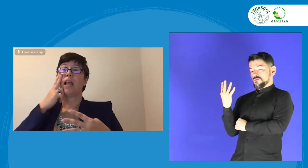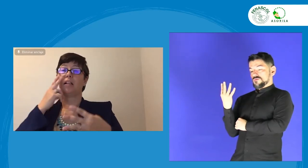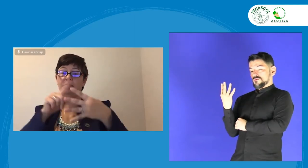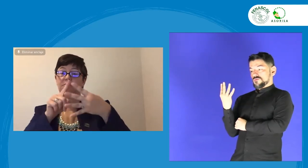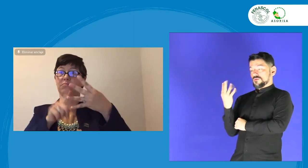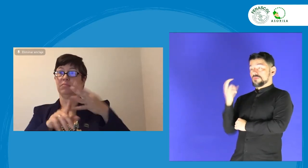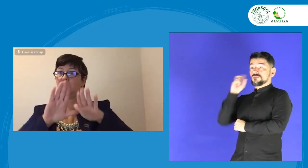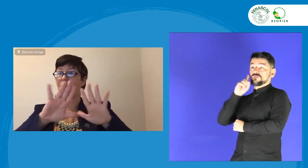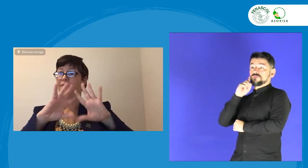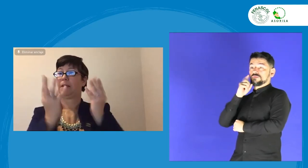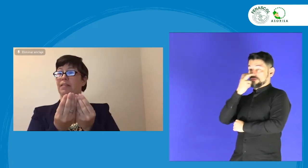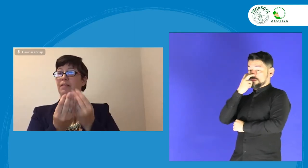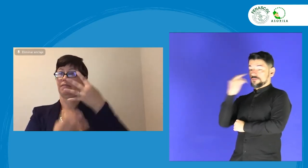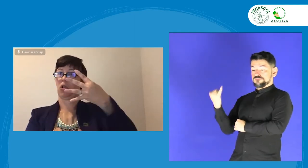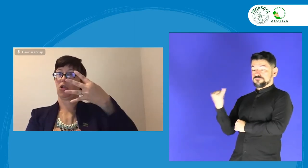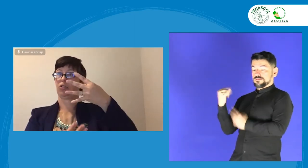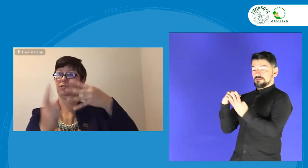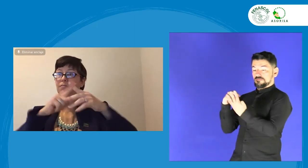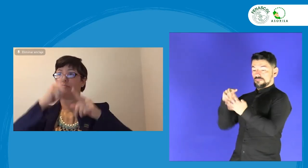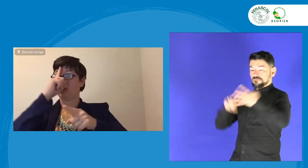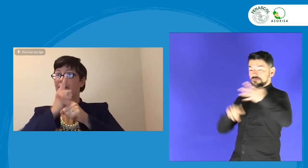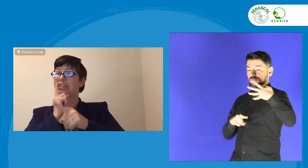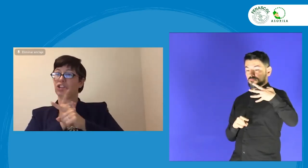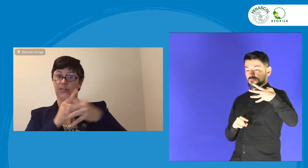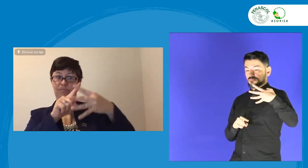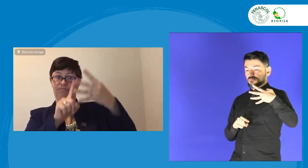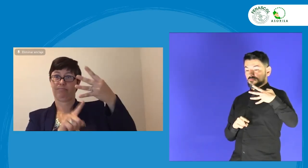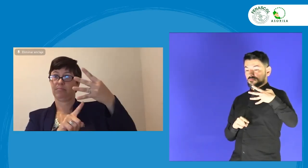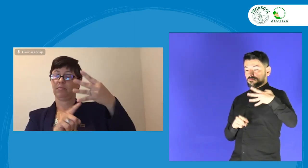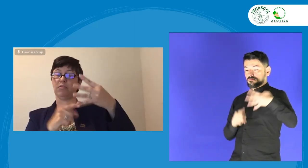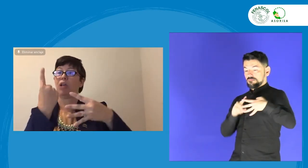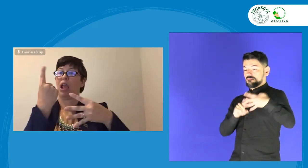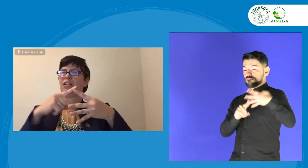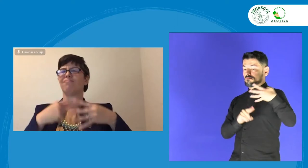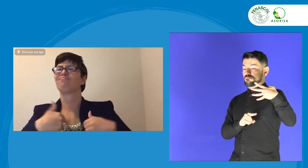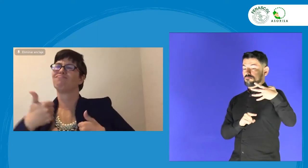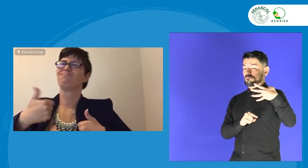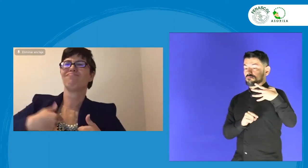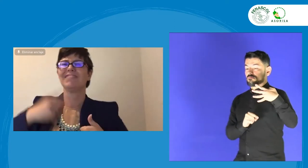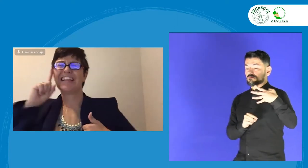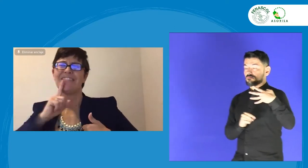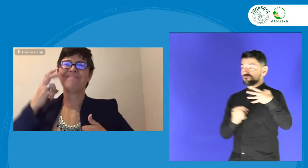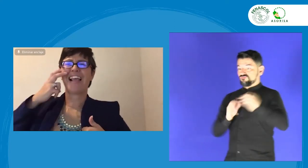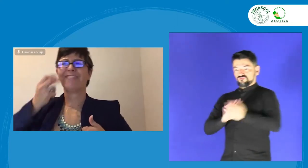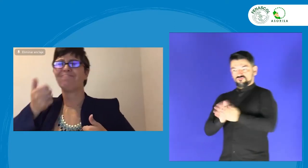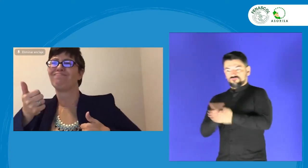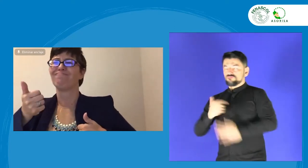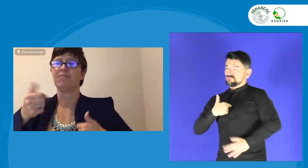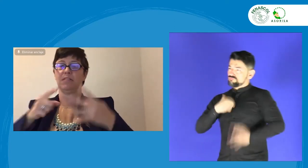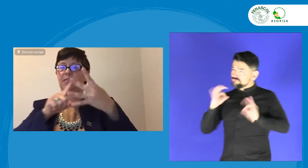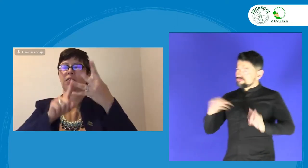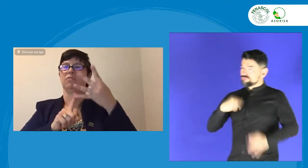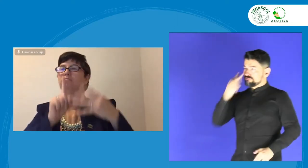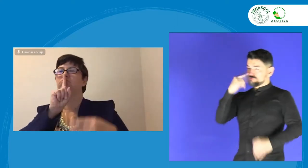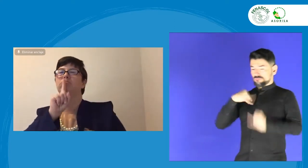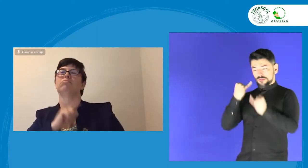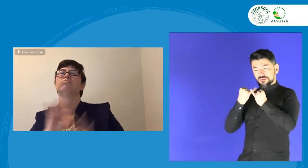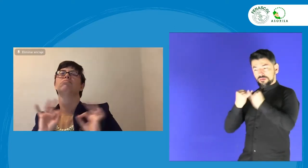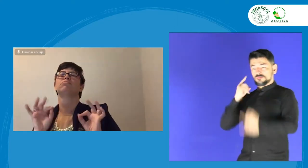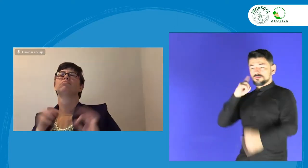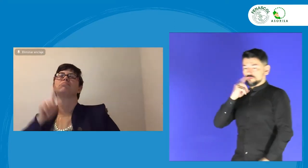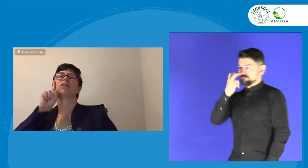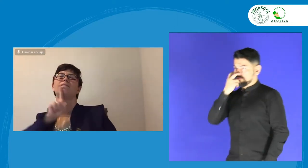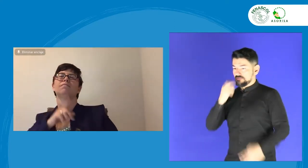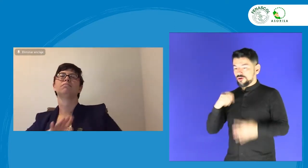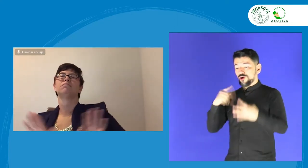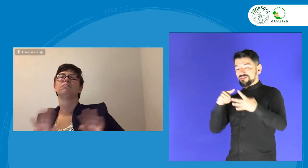ningún problema, ¿no? En Gallaudet tenemos en la educación 4 personas que tienen esta condición y